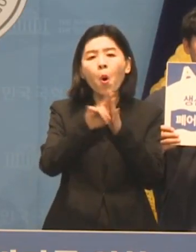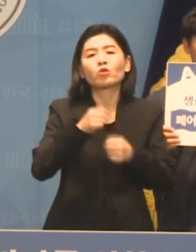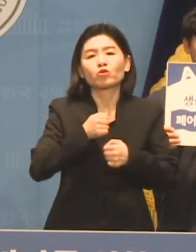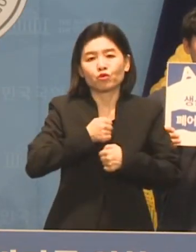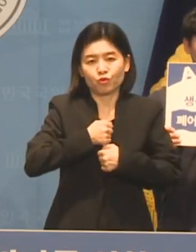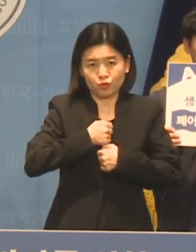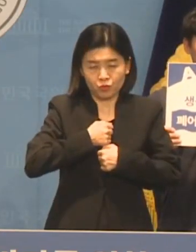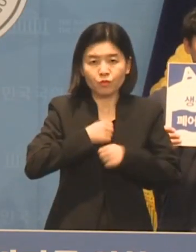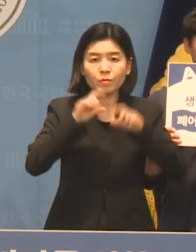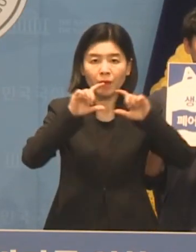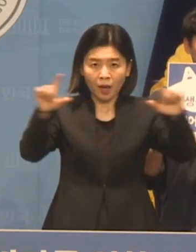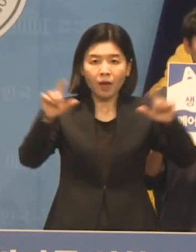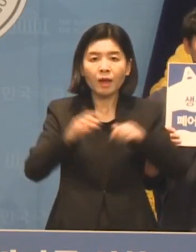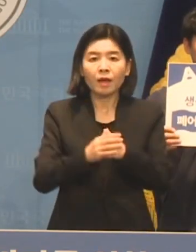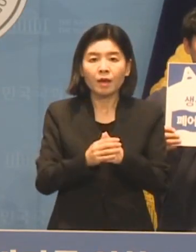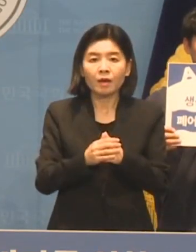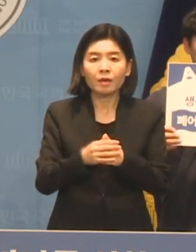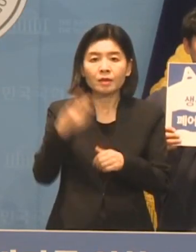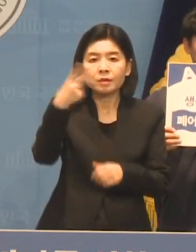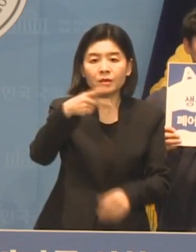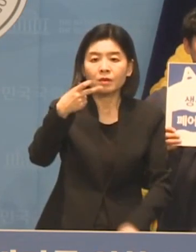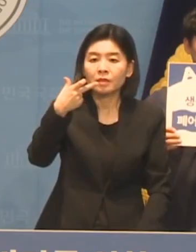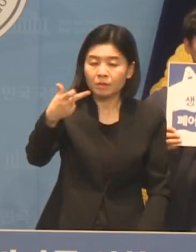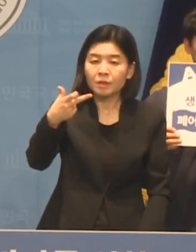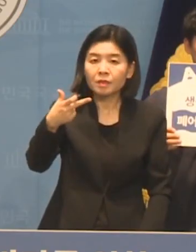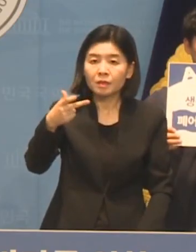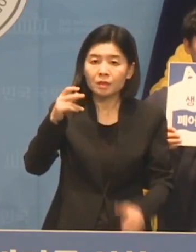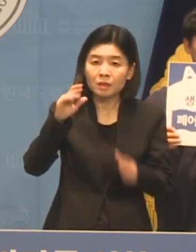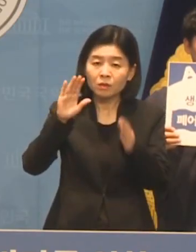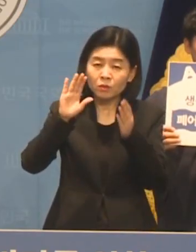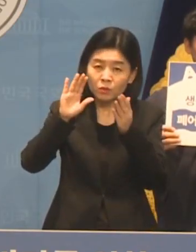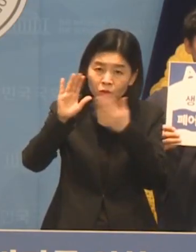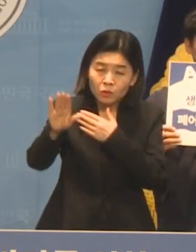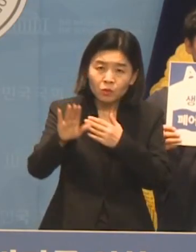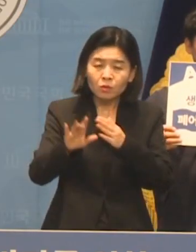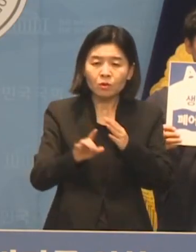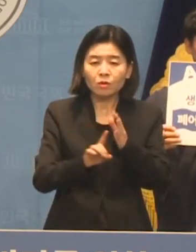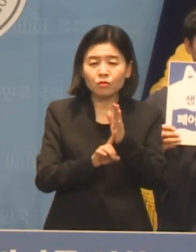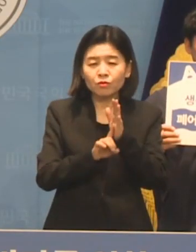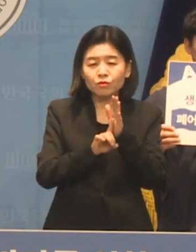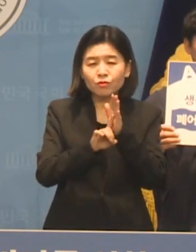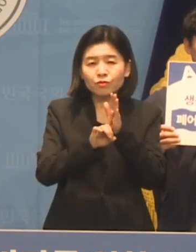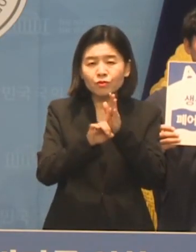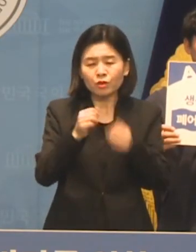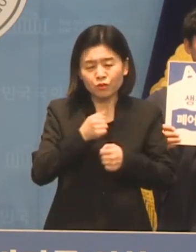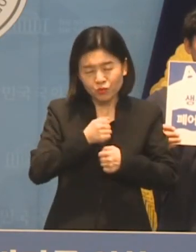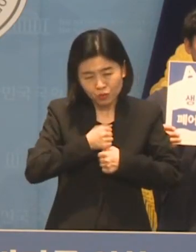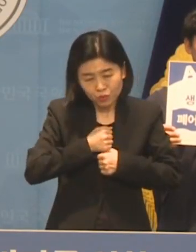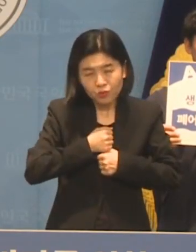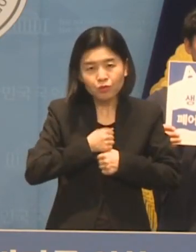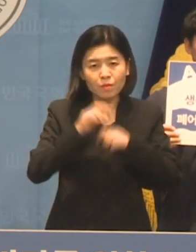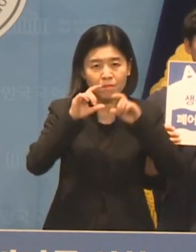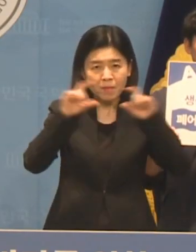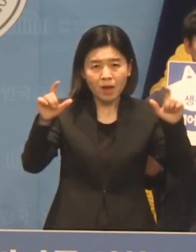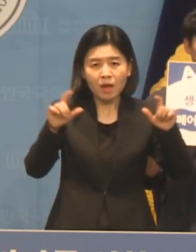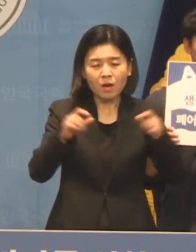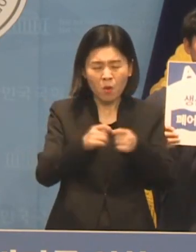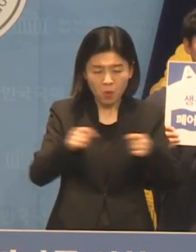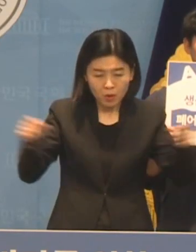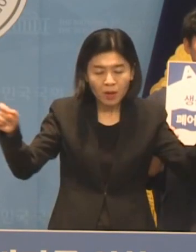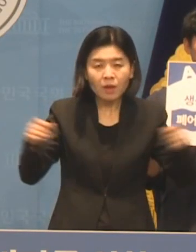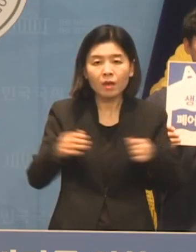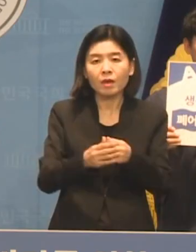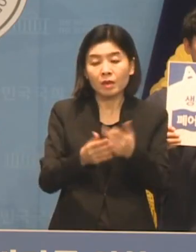고수온 특보체계가 만들어진 2017년 이후 가장 길었던 고수온주의보였습니다. 특히 제주도는 71일